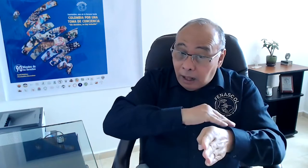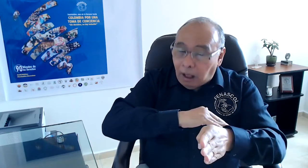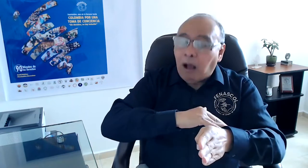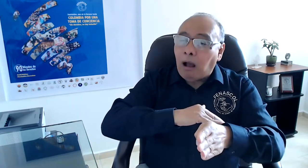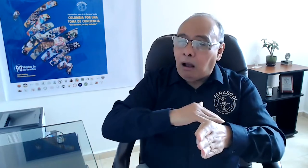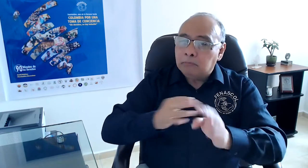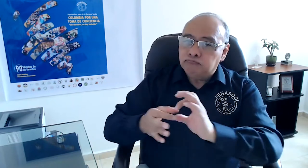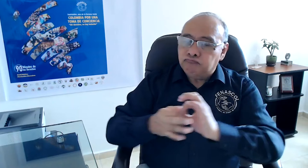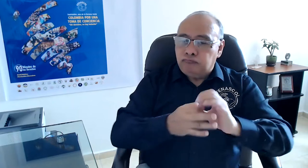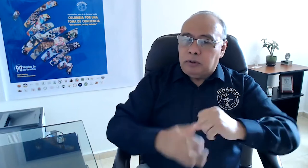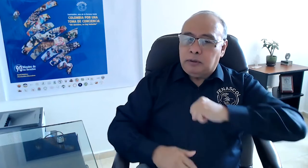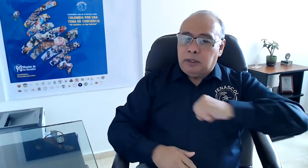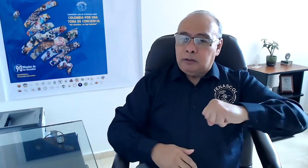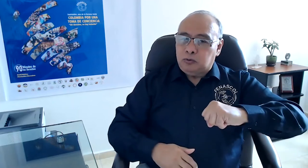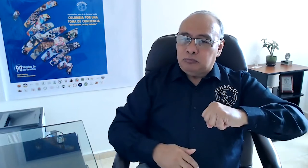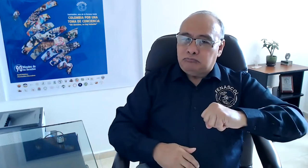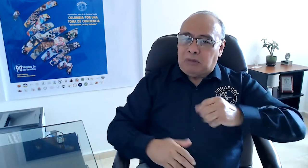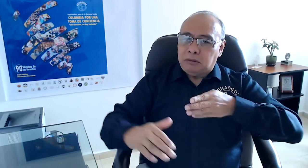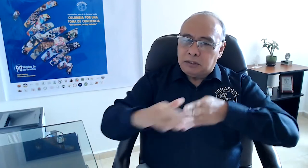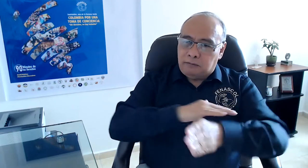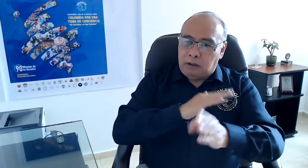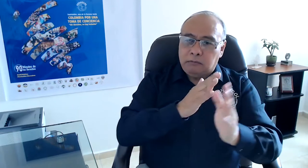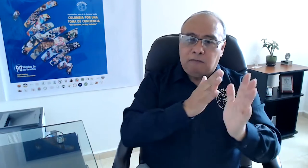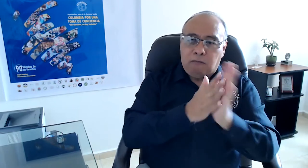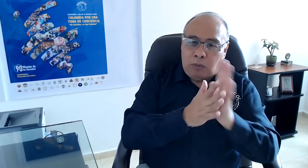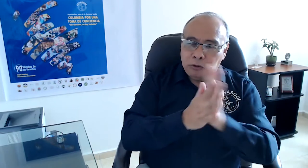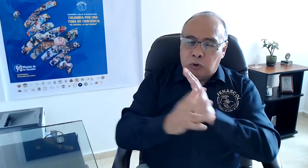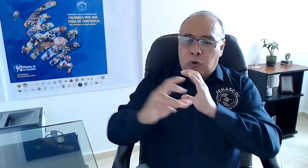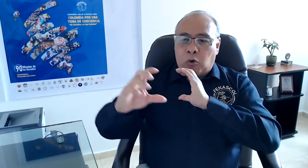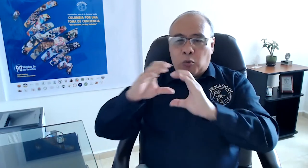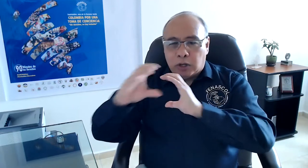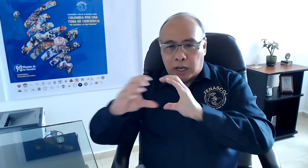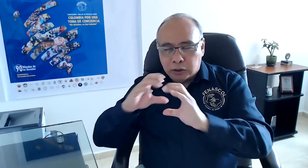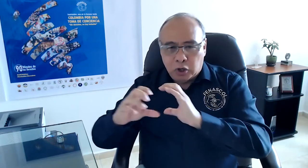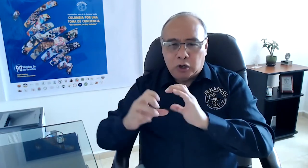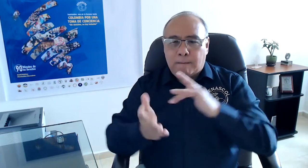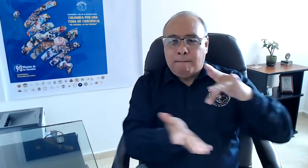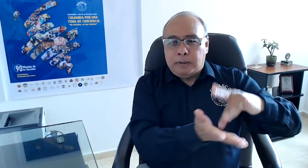la accesibilidad permite el goce efectivo de todos los derechos de manera transversal,